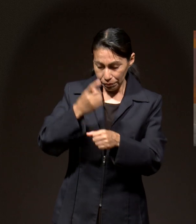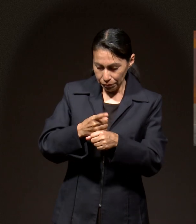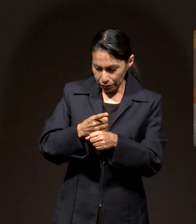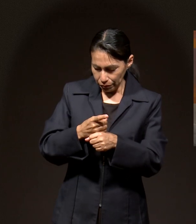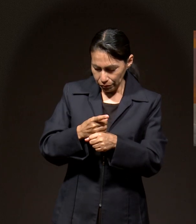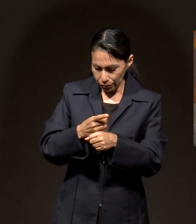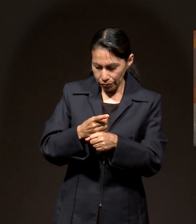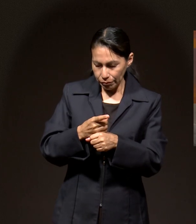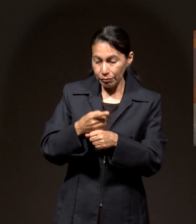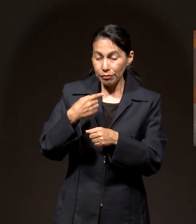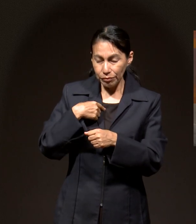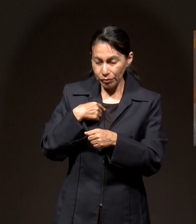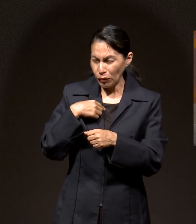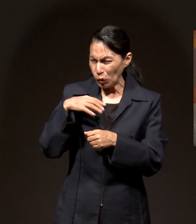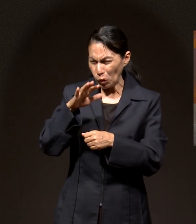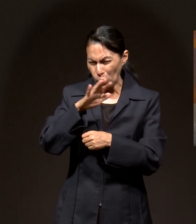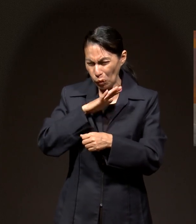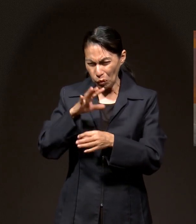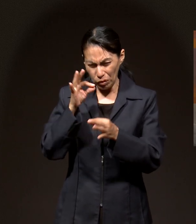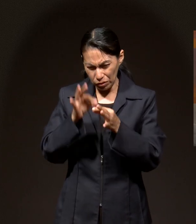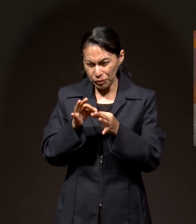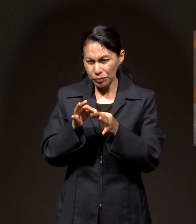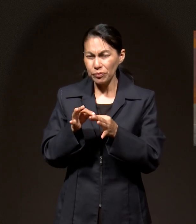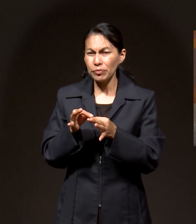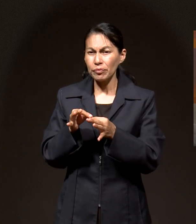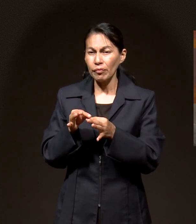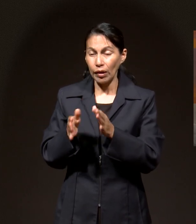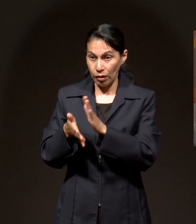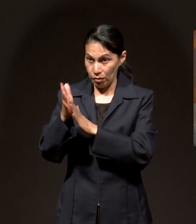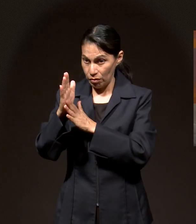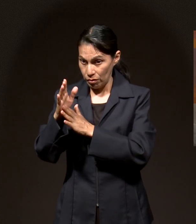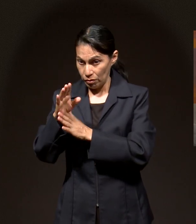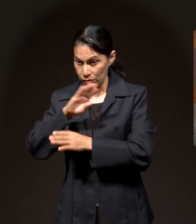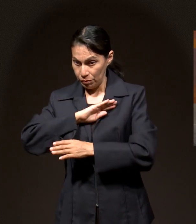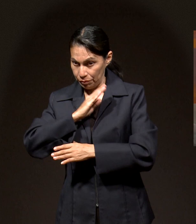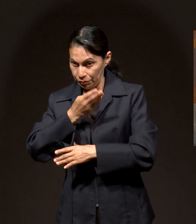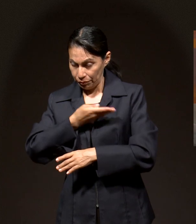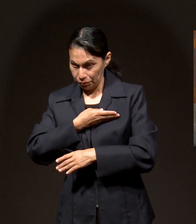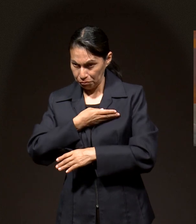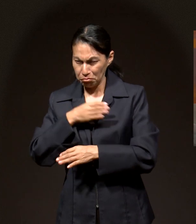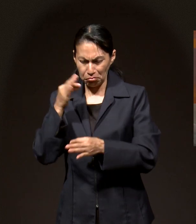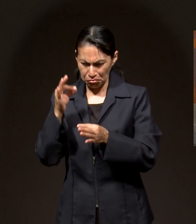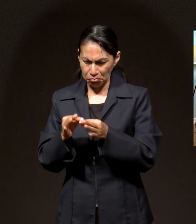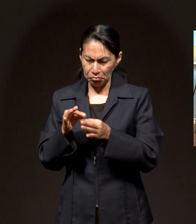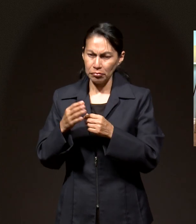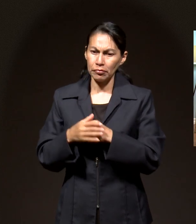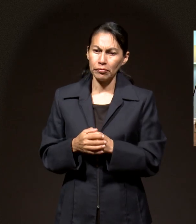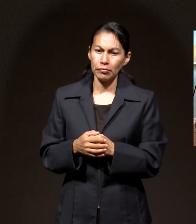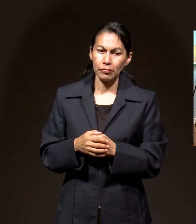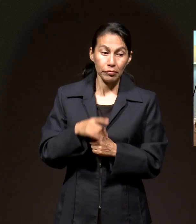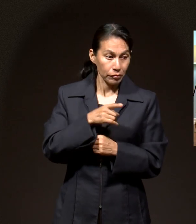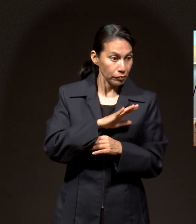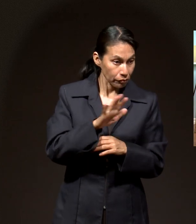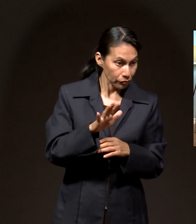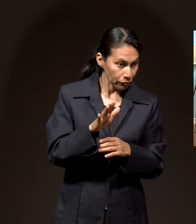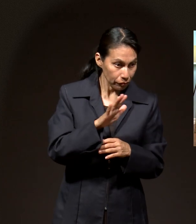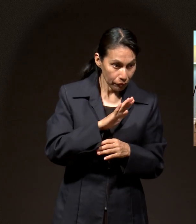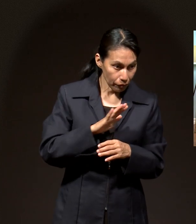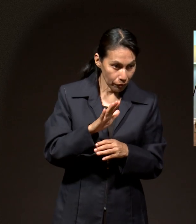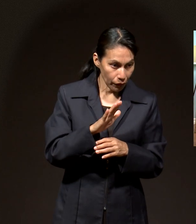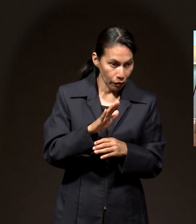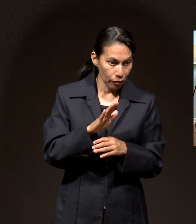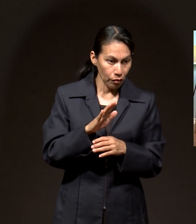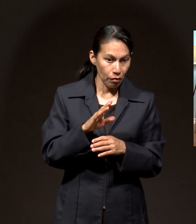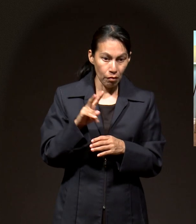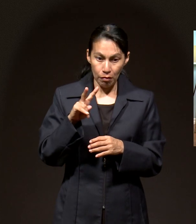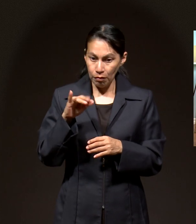esa oportunidad que aparece ahora, yo ya tengo todo para irme a España. Gracias a Dios, ¿no? O sea, ya tenías la solicitud. El